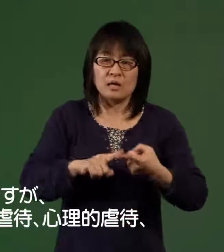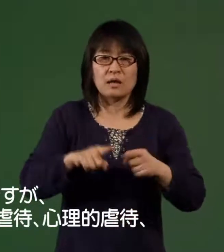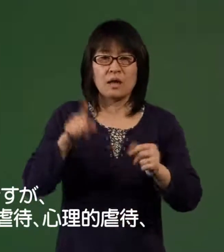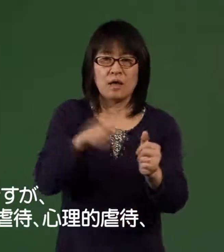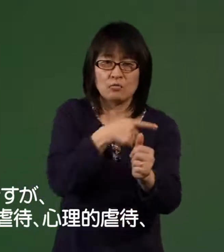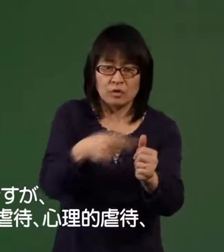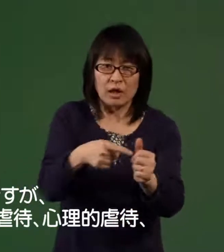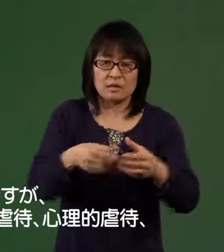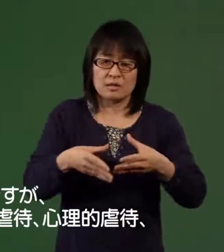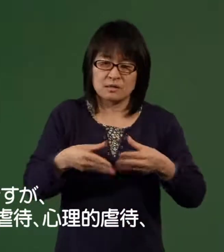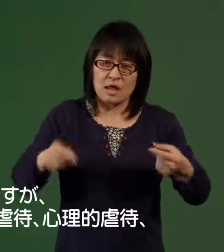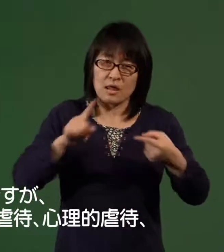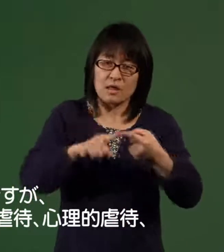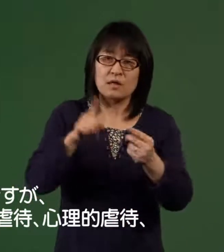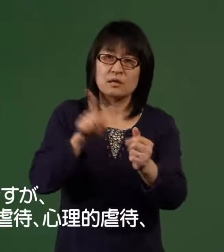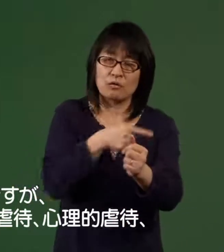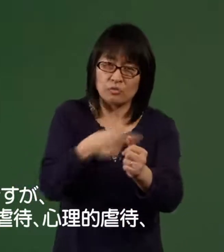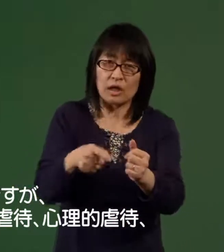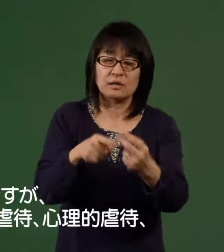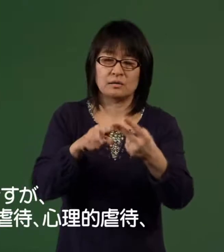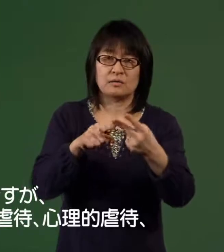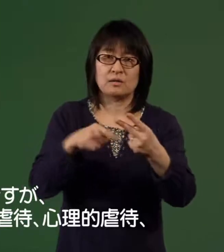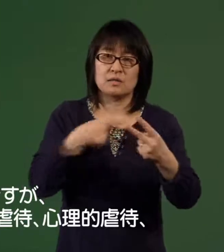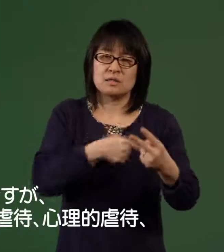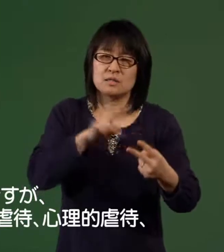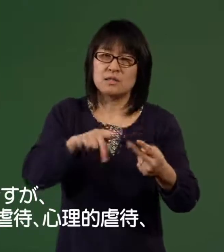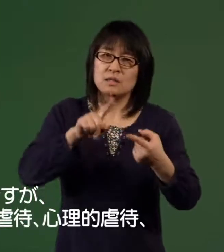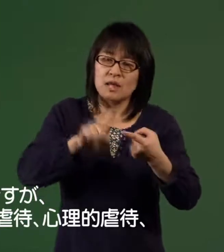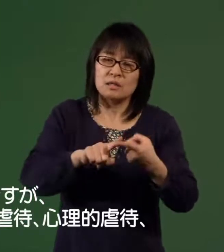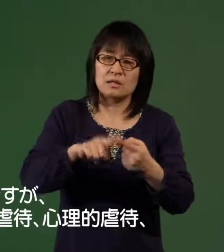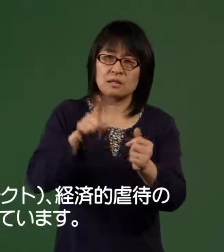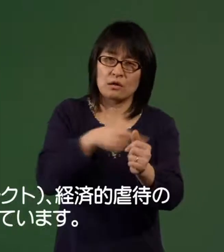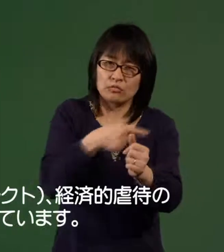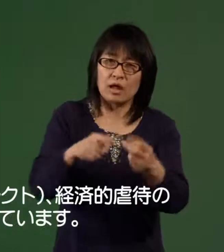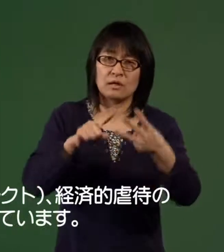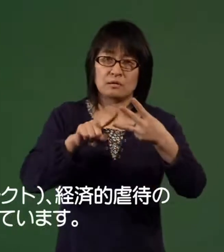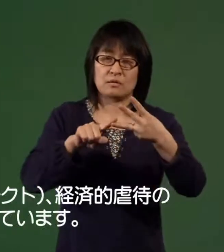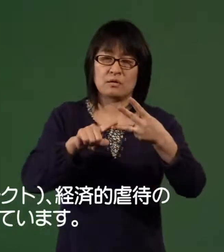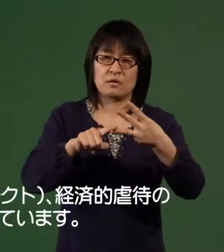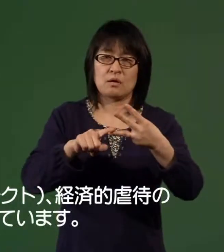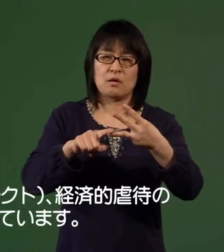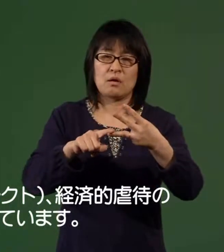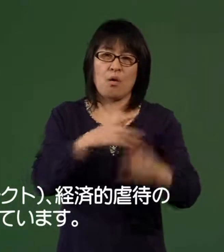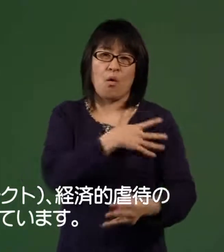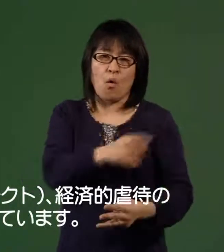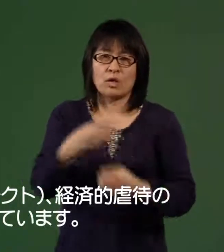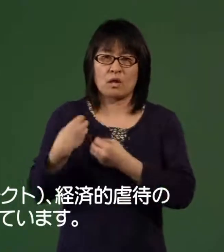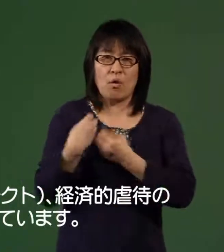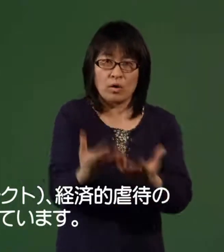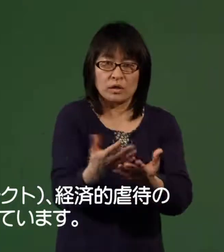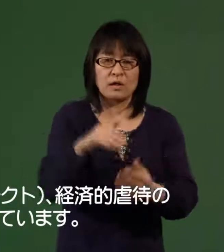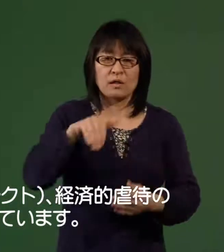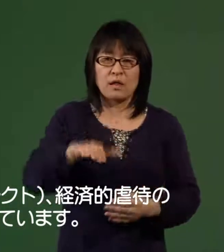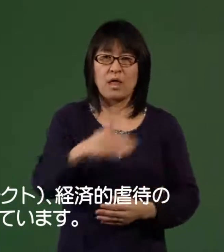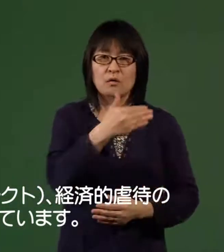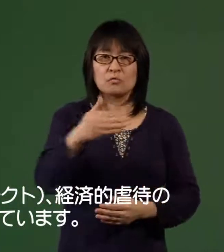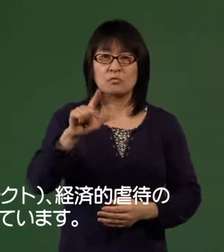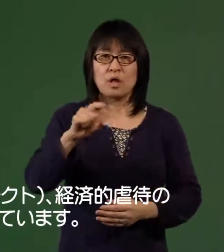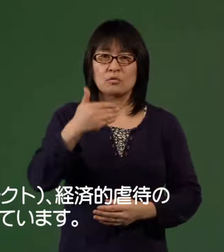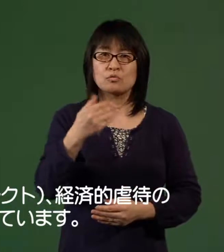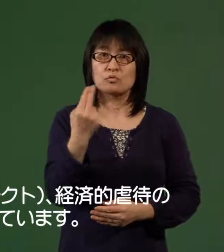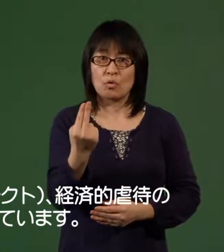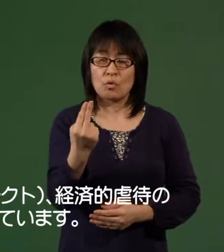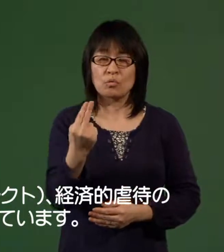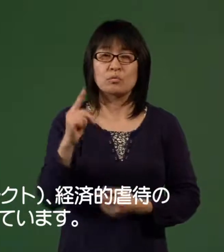性的虐待心理的虐待方貴方人これはネグレクトともいます